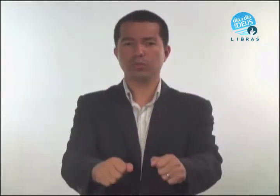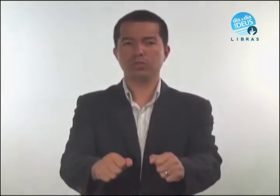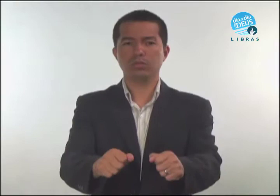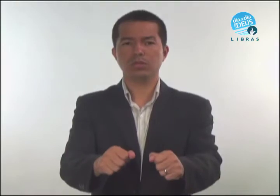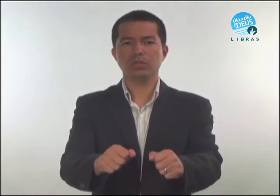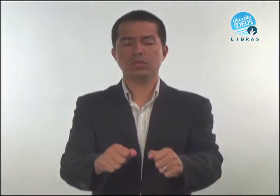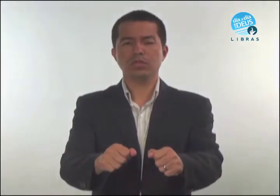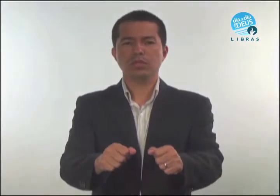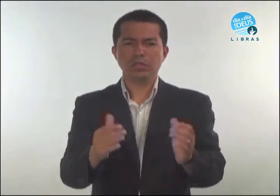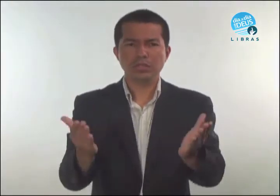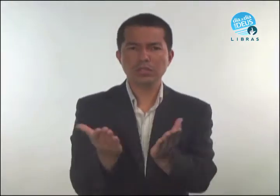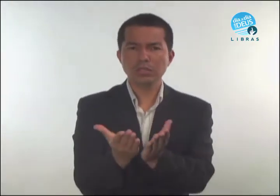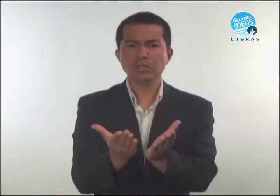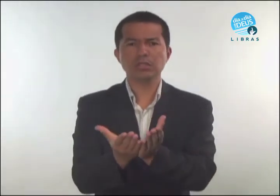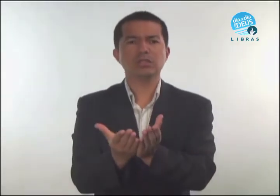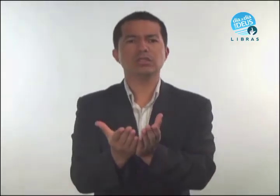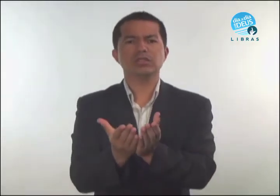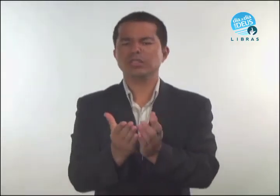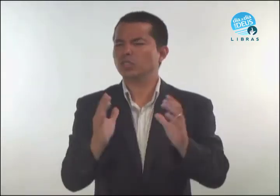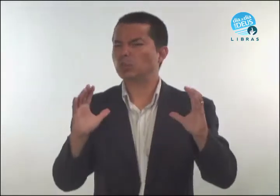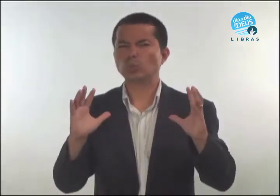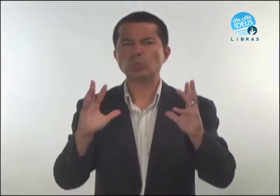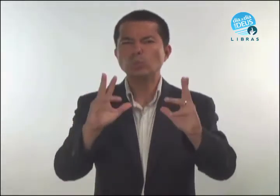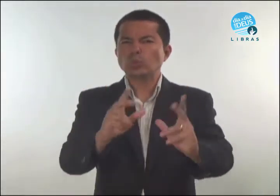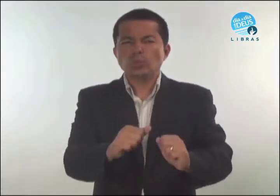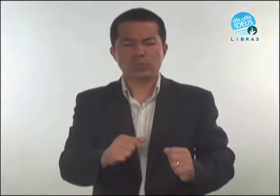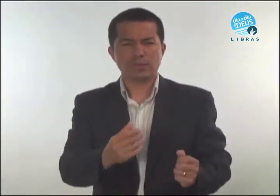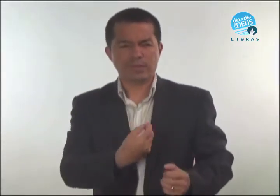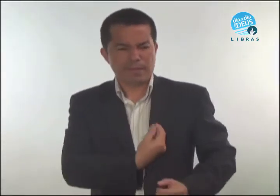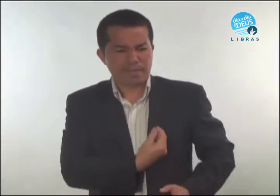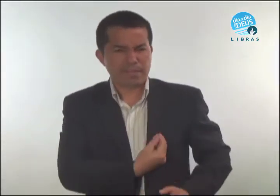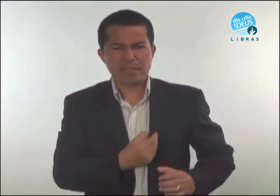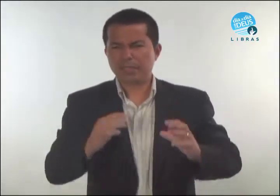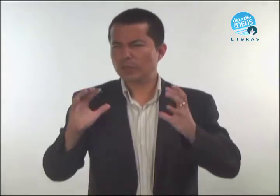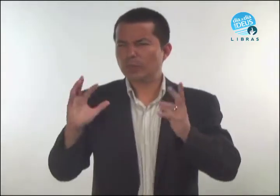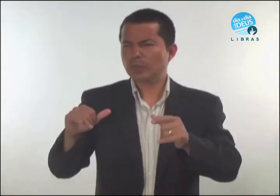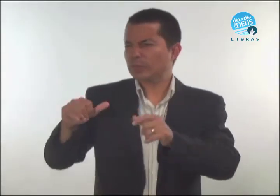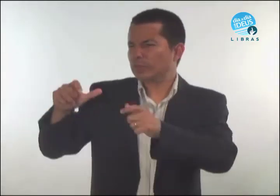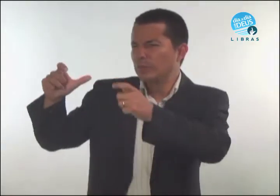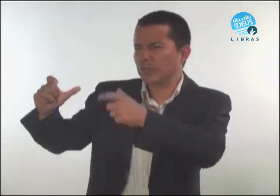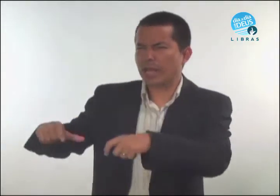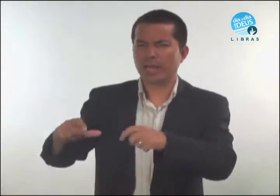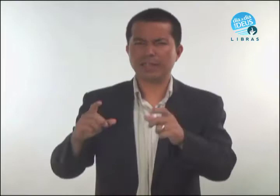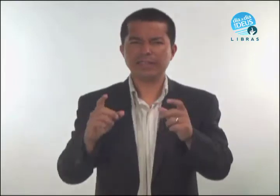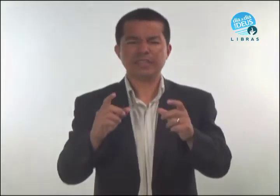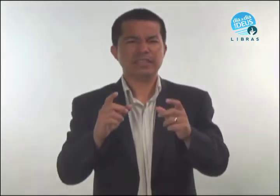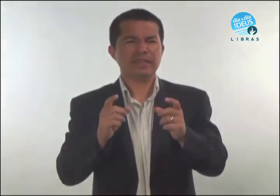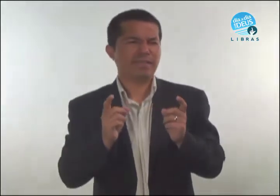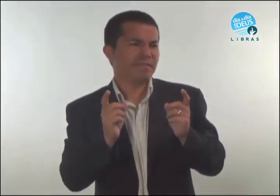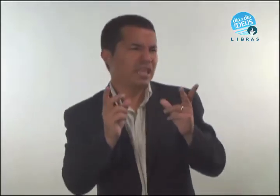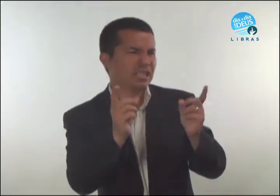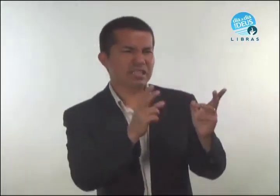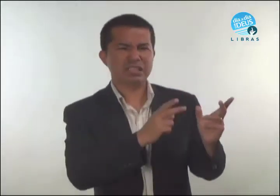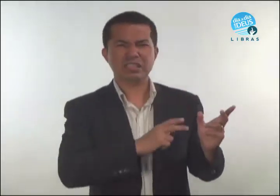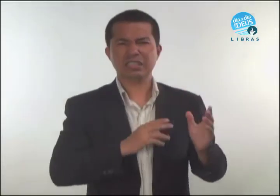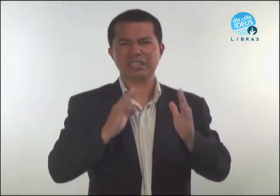aquela congregação a uma entrega total e absoluta, sem